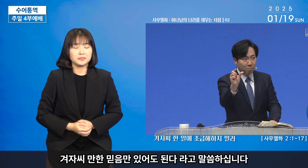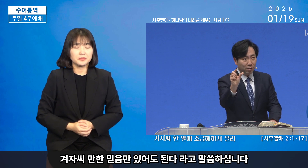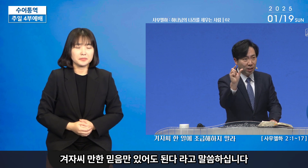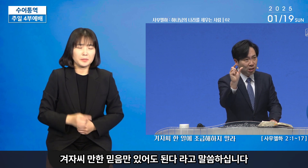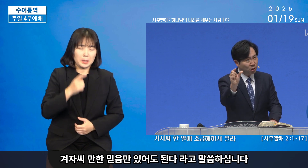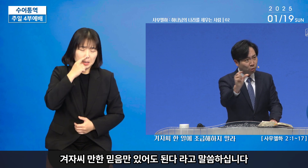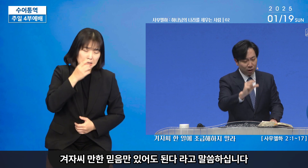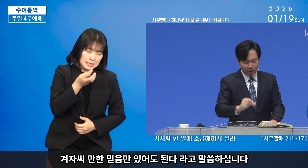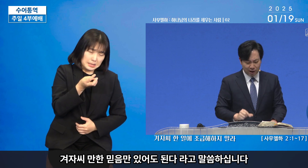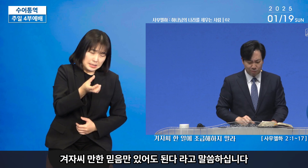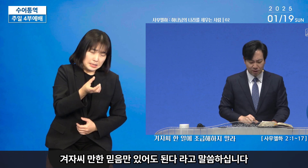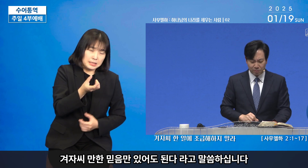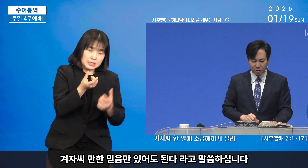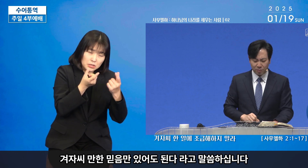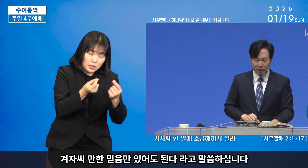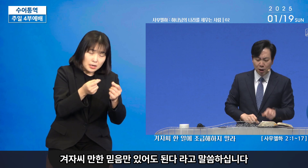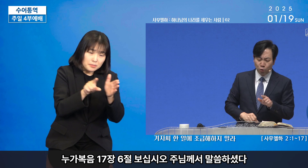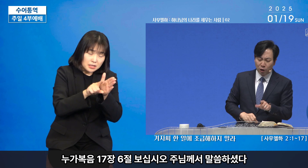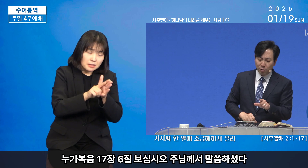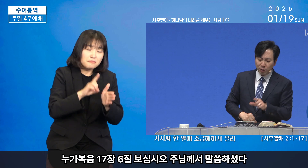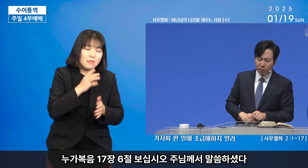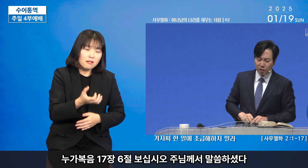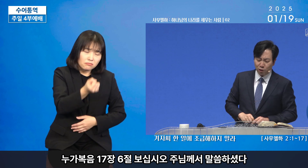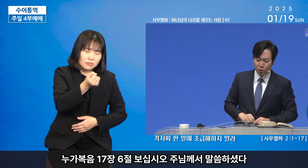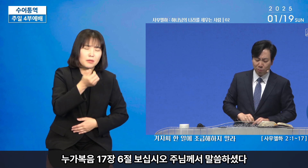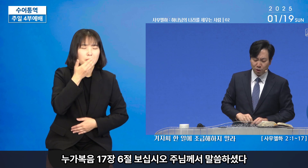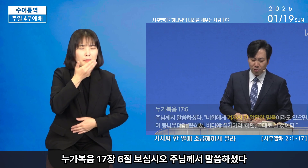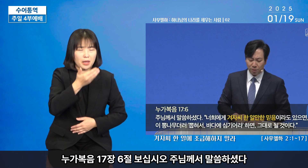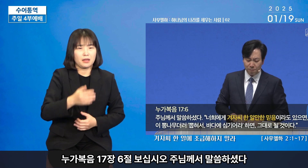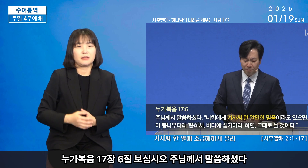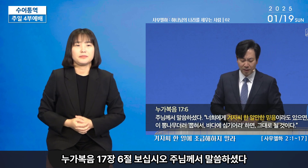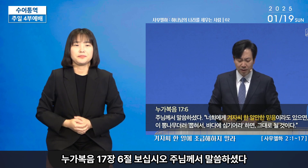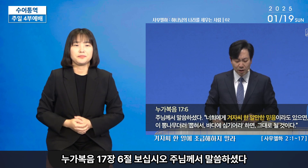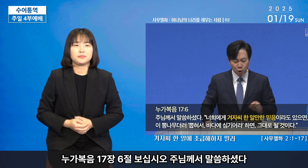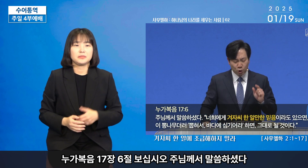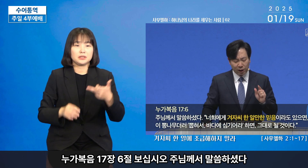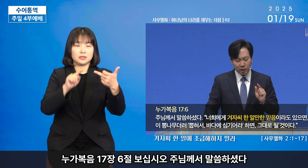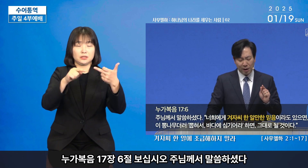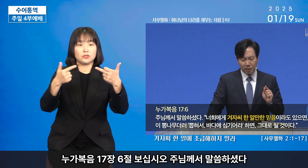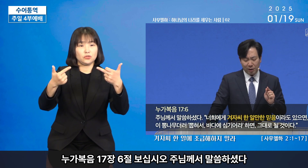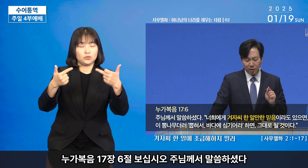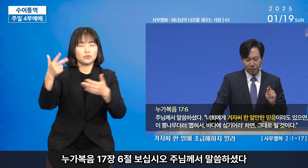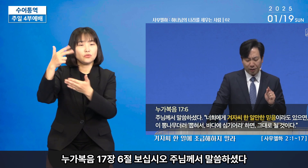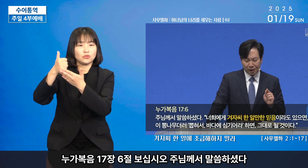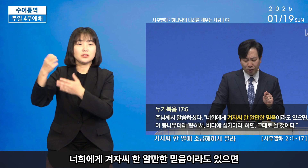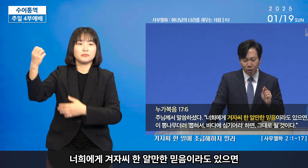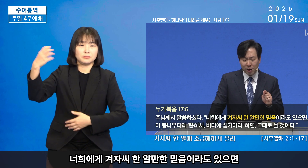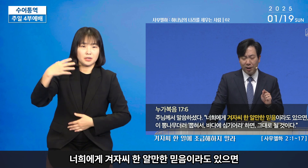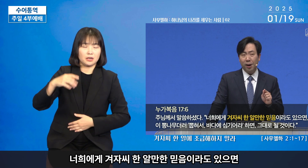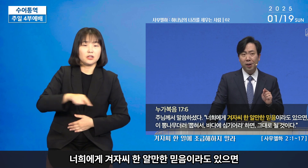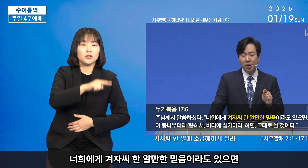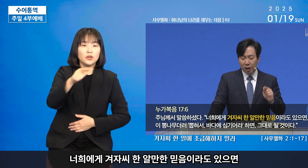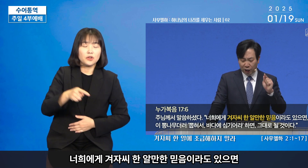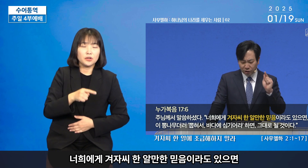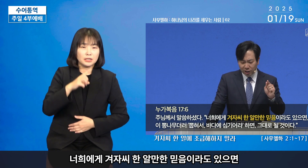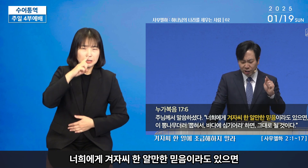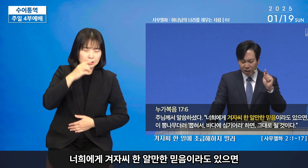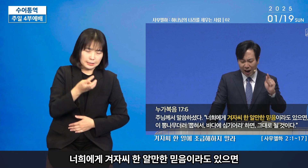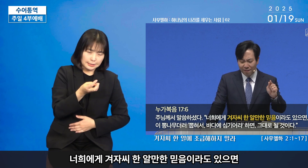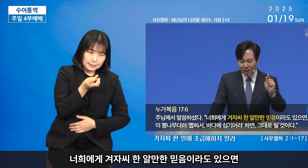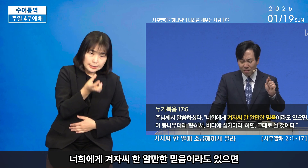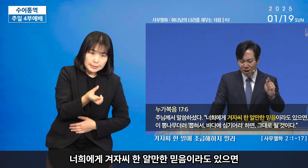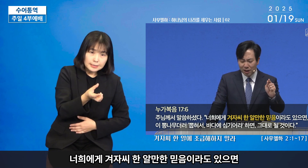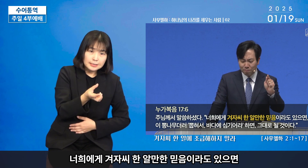겨자씨만한 믿음만 있어도 된다라고 말씀하십니다. 누가복음 17장 6절 보십시오. 주님께서 말씀하셨다. 너희에게